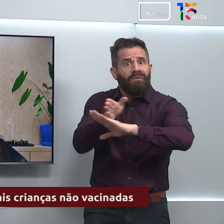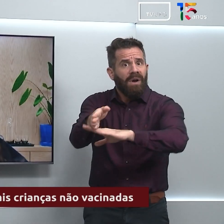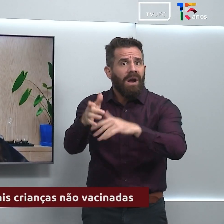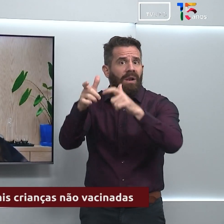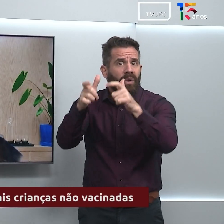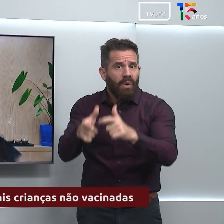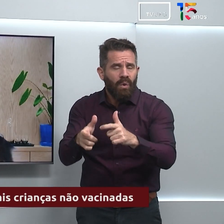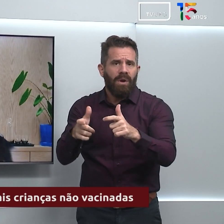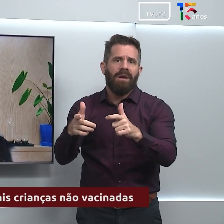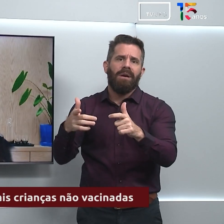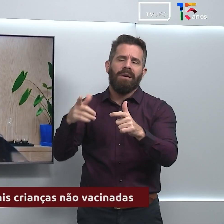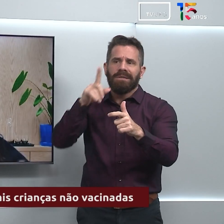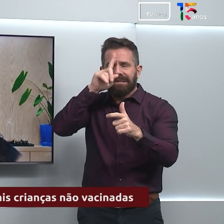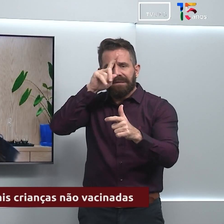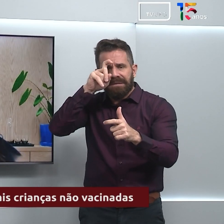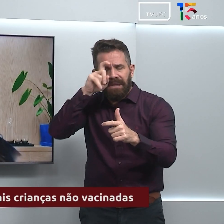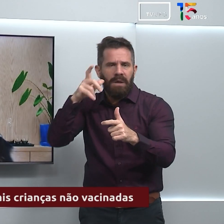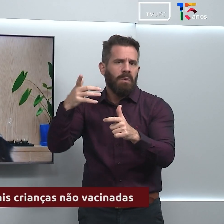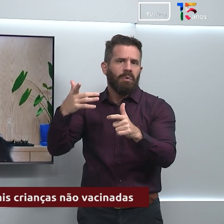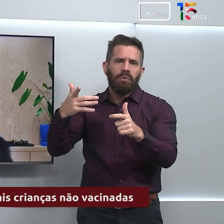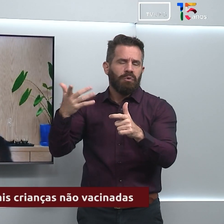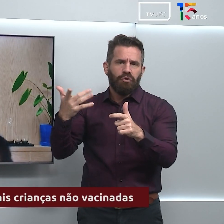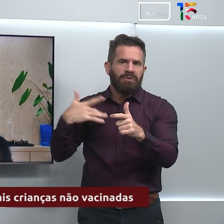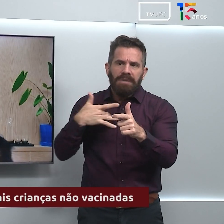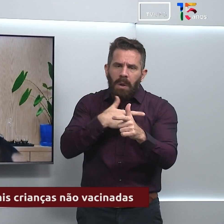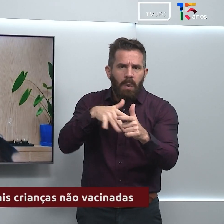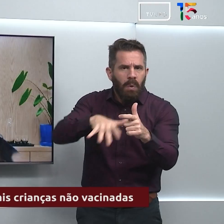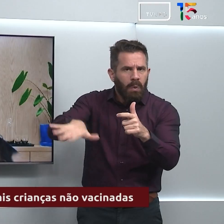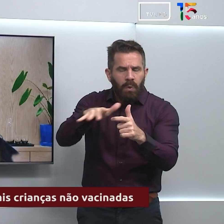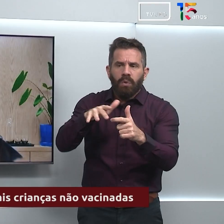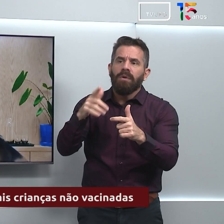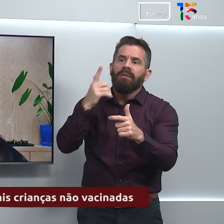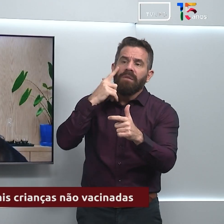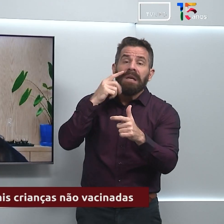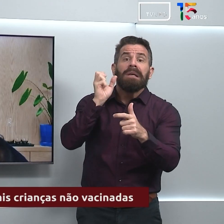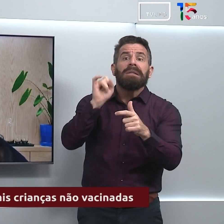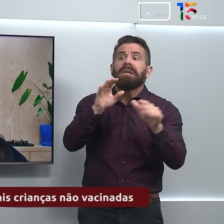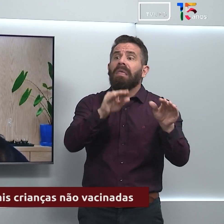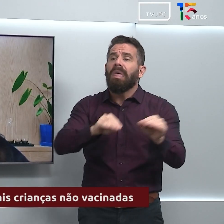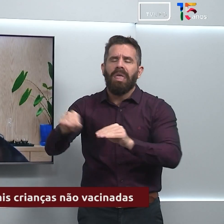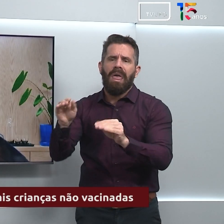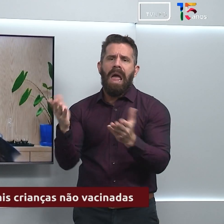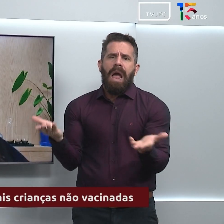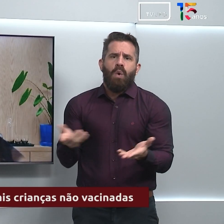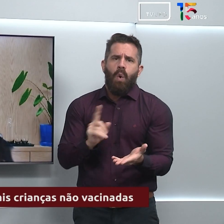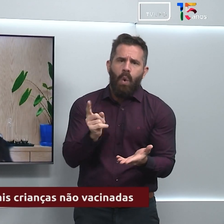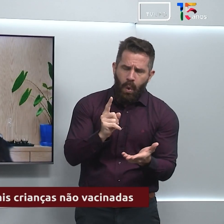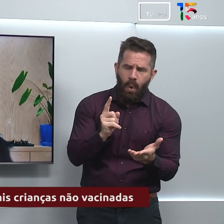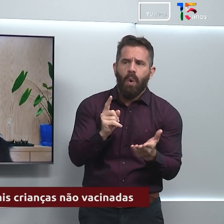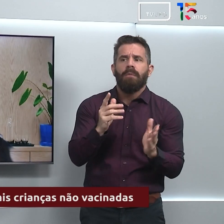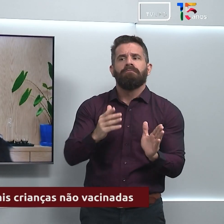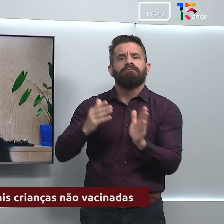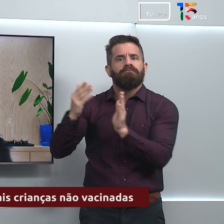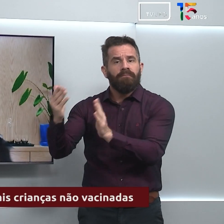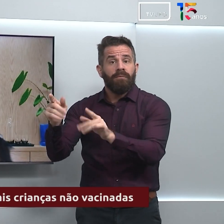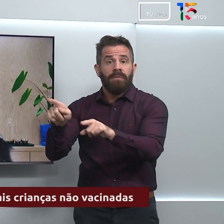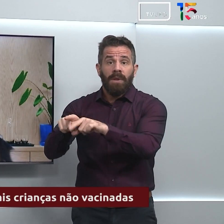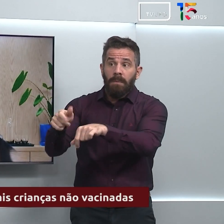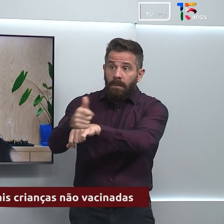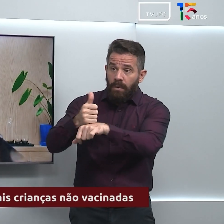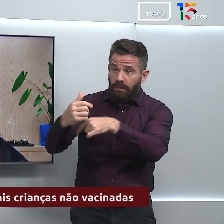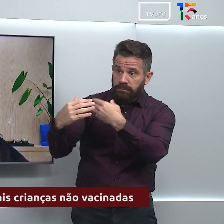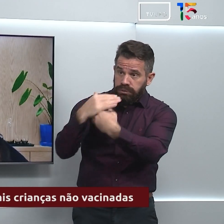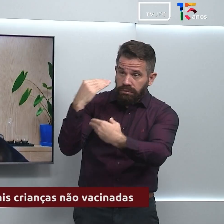indicado um adiamento dessa vacina, né, seguir a orientação do profissional. Se for contraindicada, essa vacina não vai ser